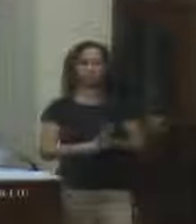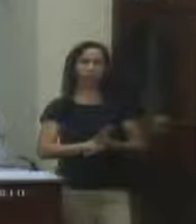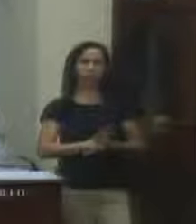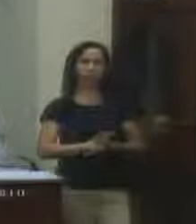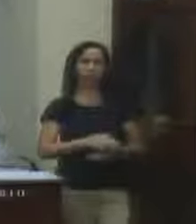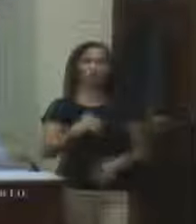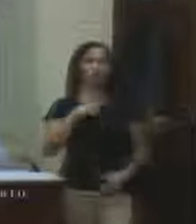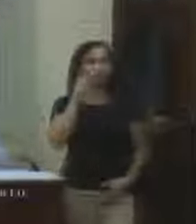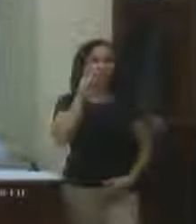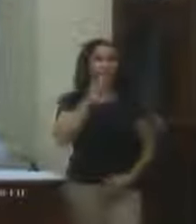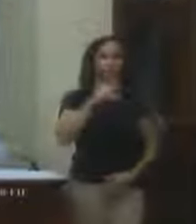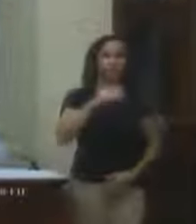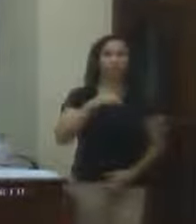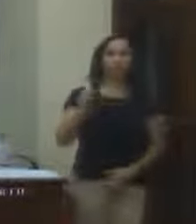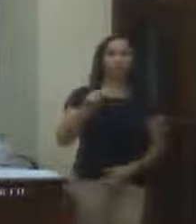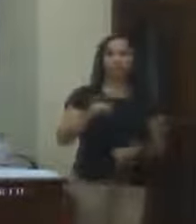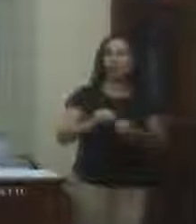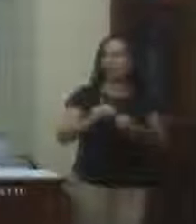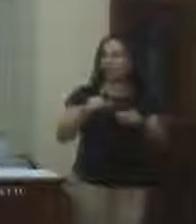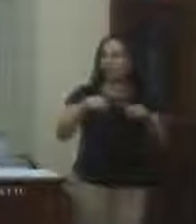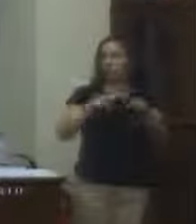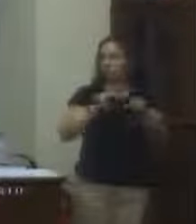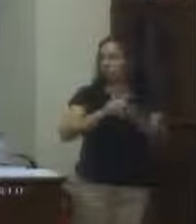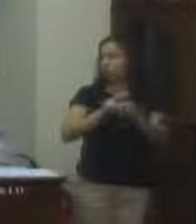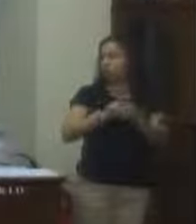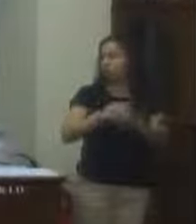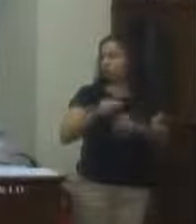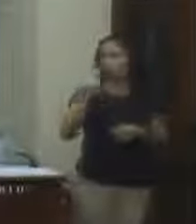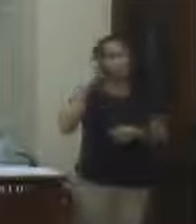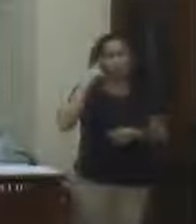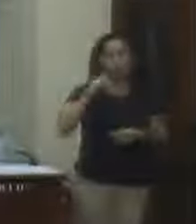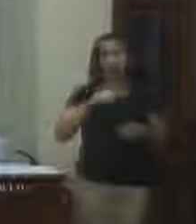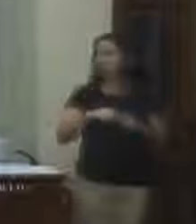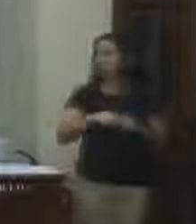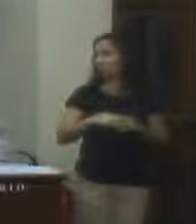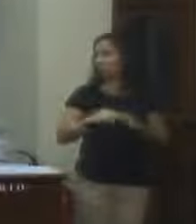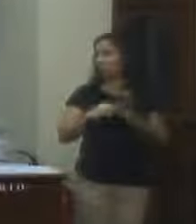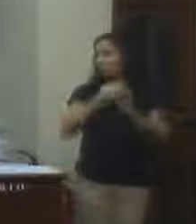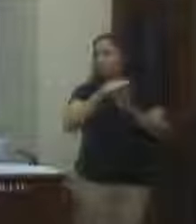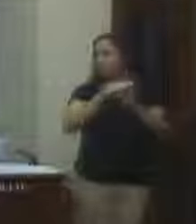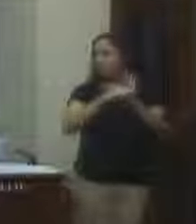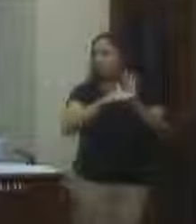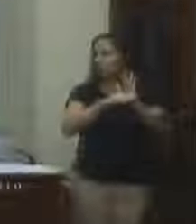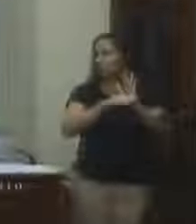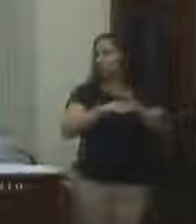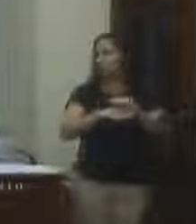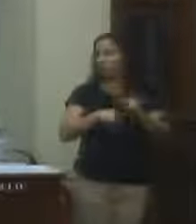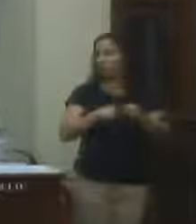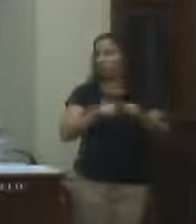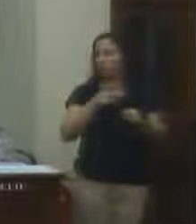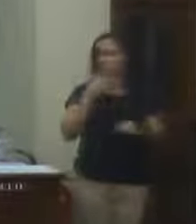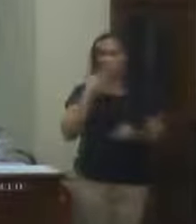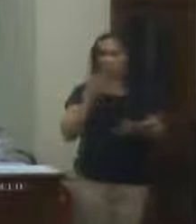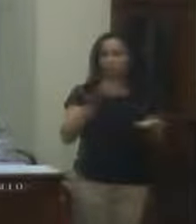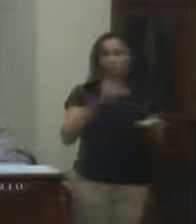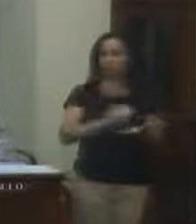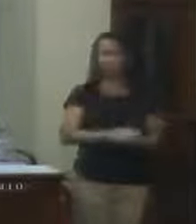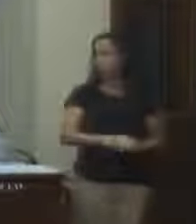eu vejo que as ações dentro do município, elas não estão sendo pautadas, até pelas colocações que foram aqui